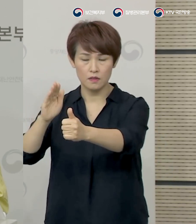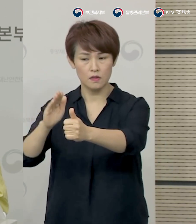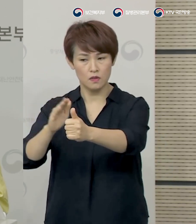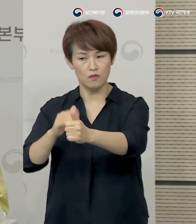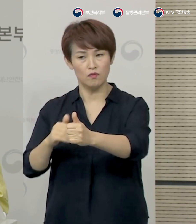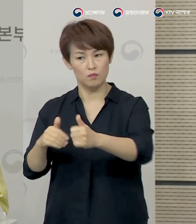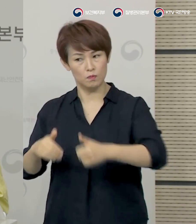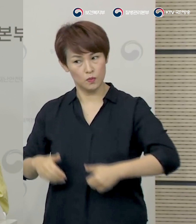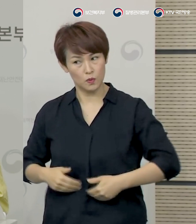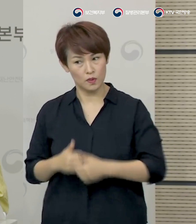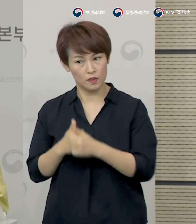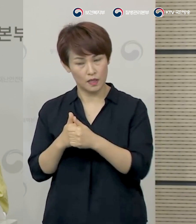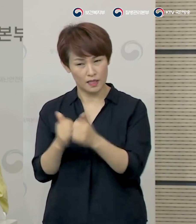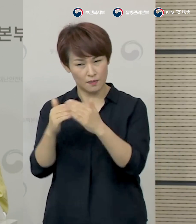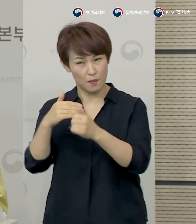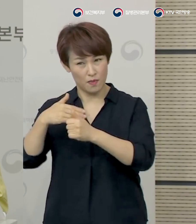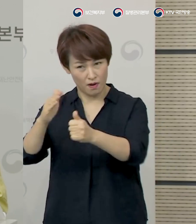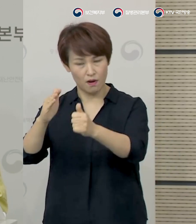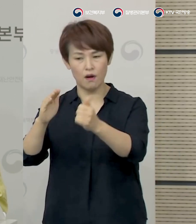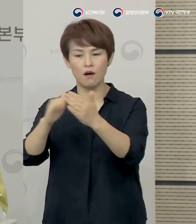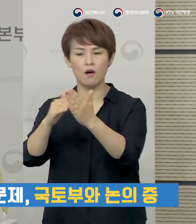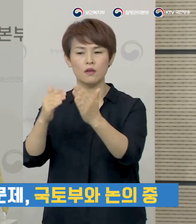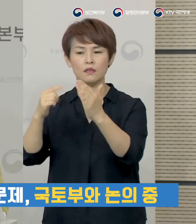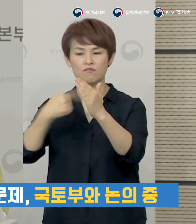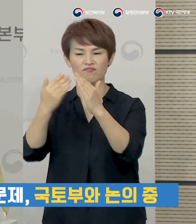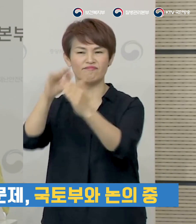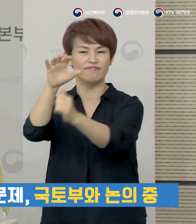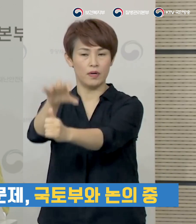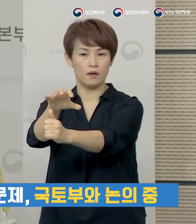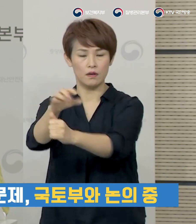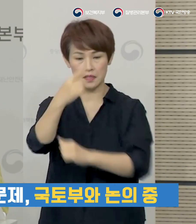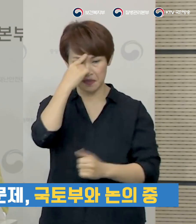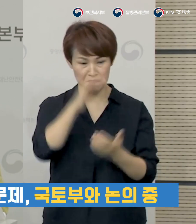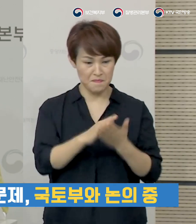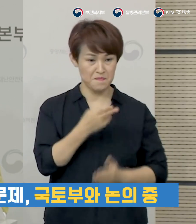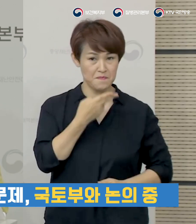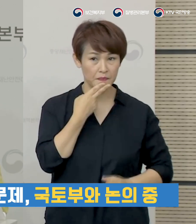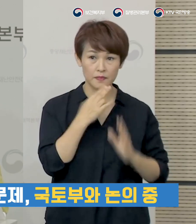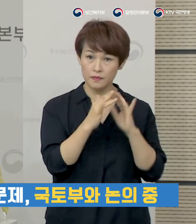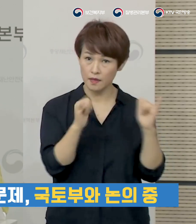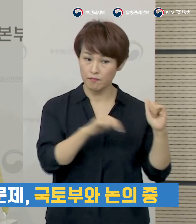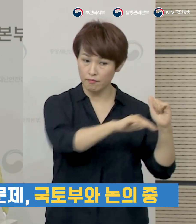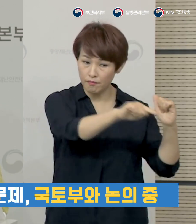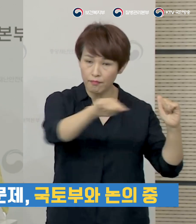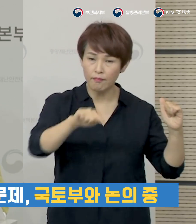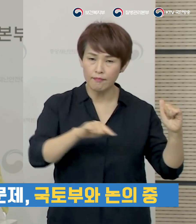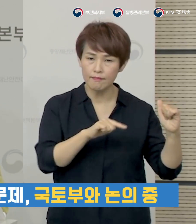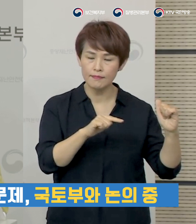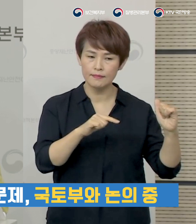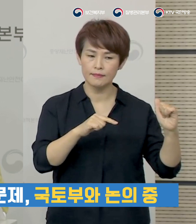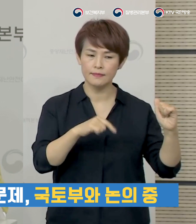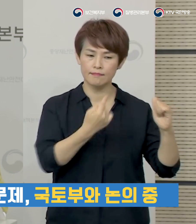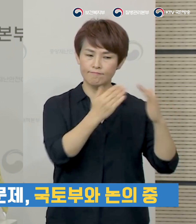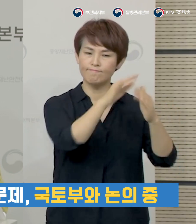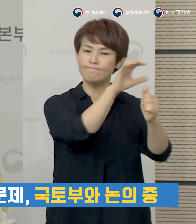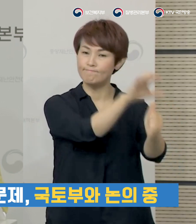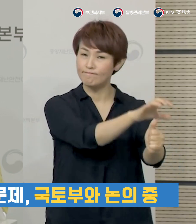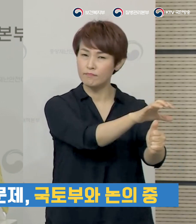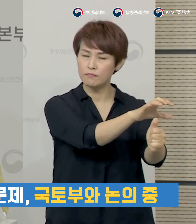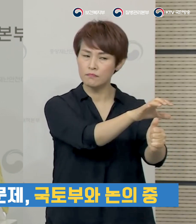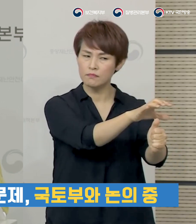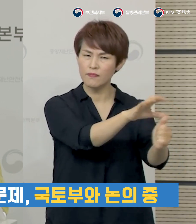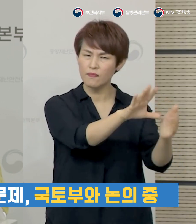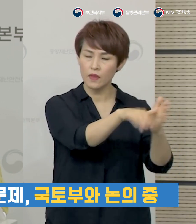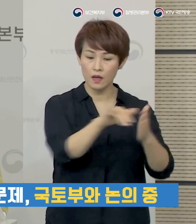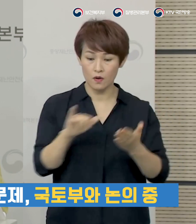따라 기가 조치를 한 후 이제 자가격리를 하고요. 이제 무증상자로 분류되신 분들은 이제 자가격리를 이제 하게 되는데, 그